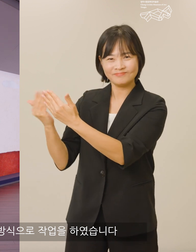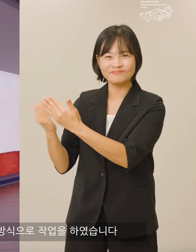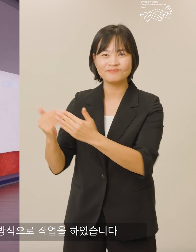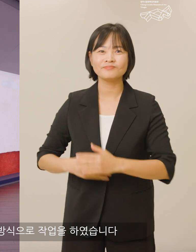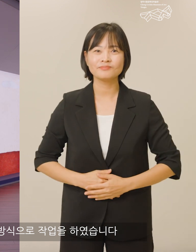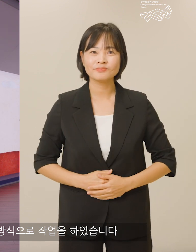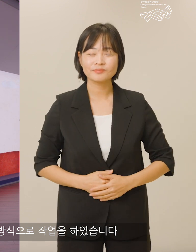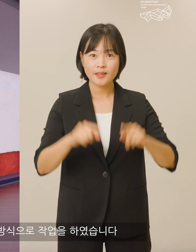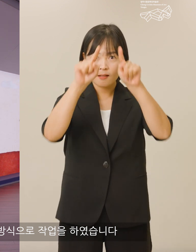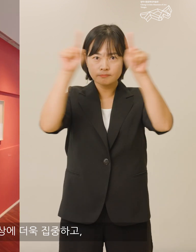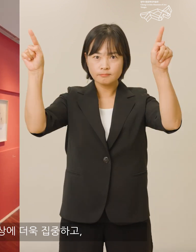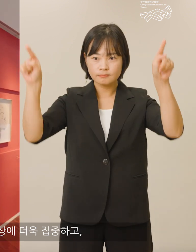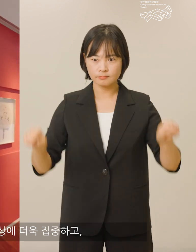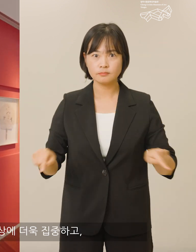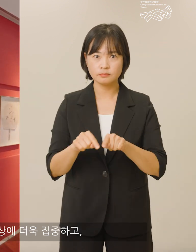작업을 하였습니다.